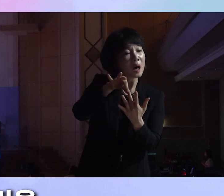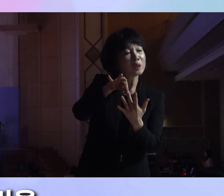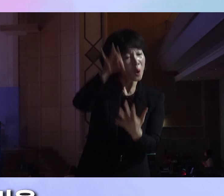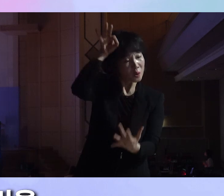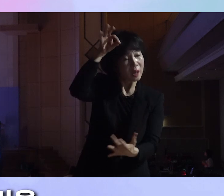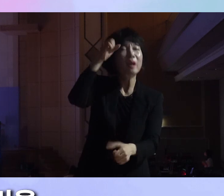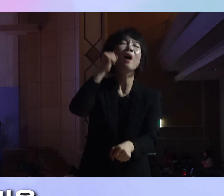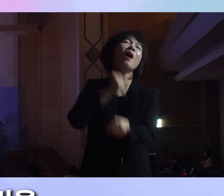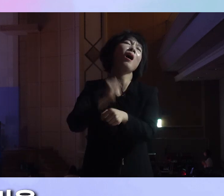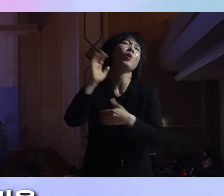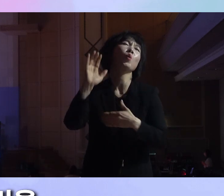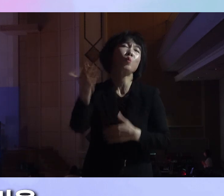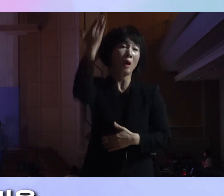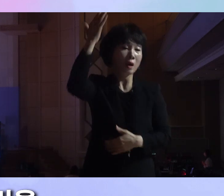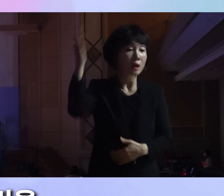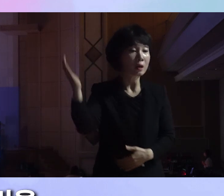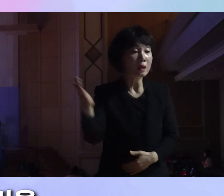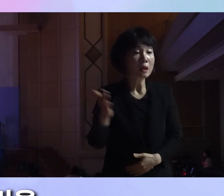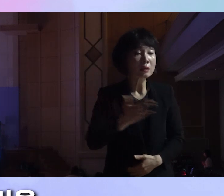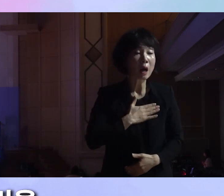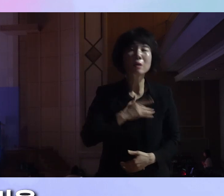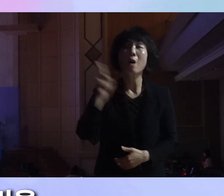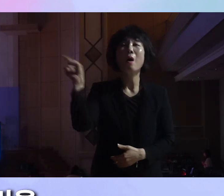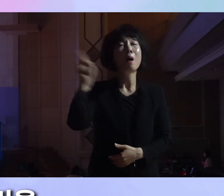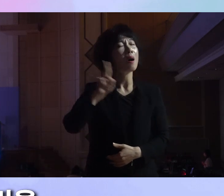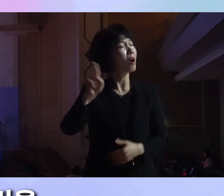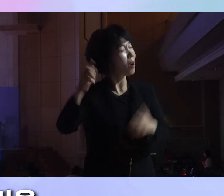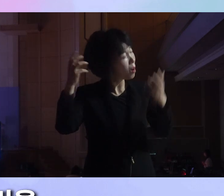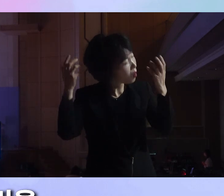선택해야 하네. 나는